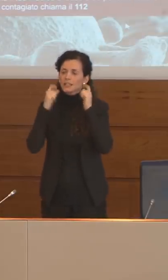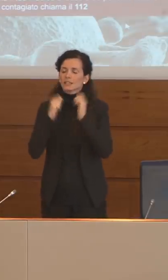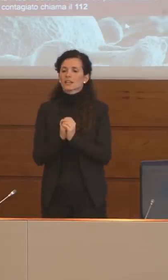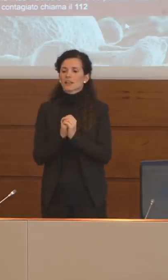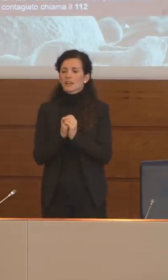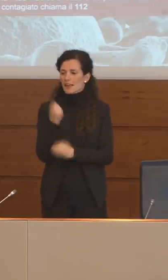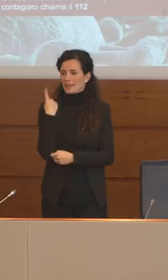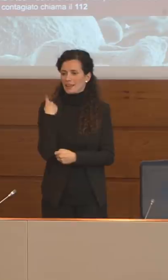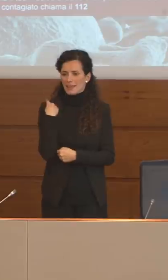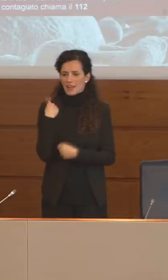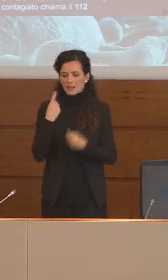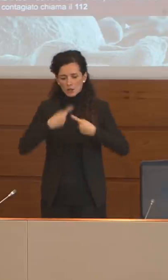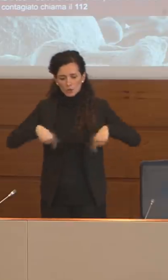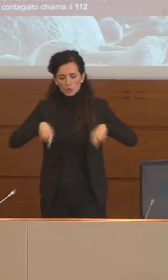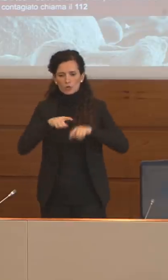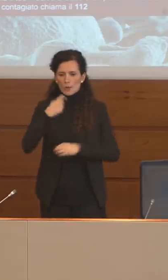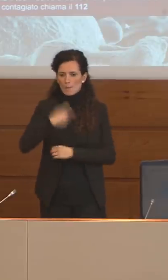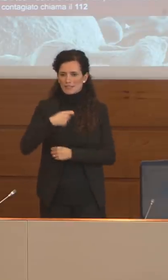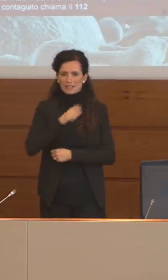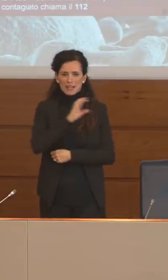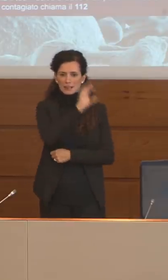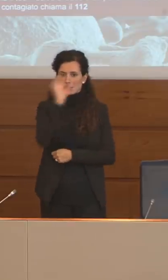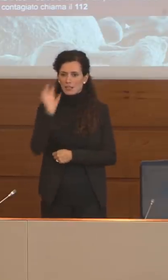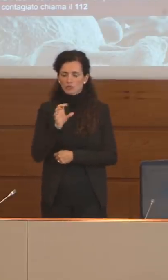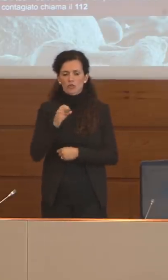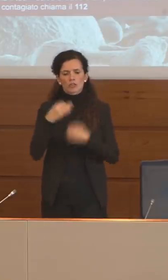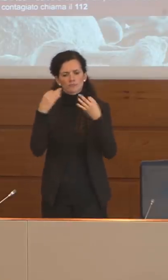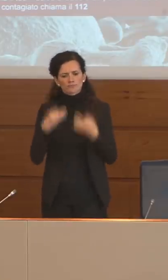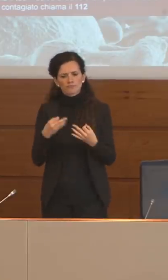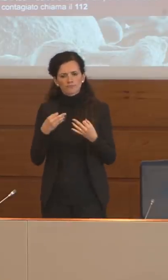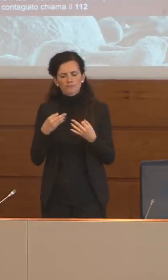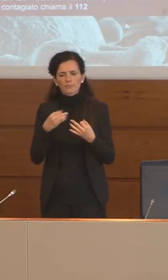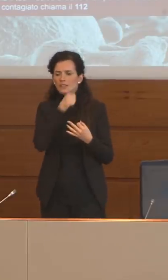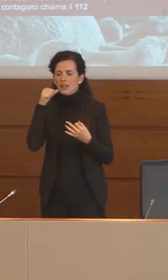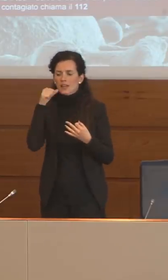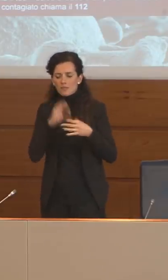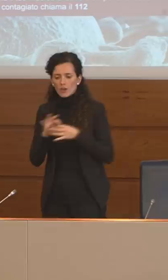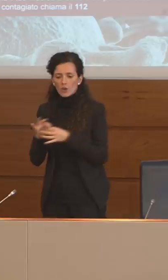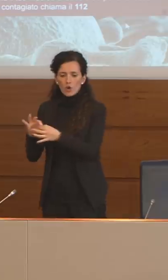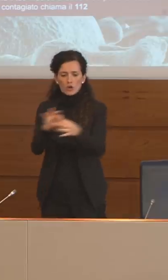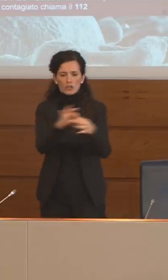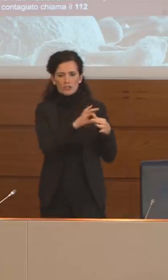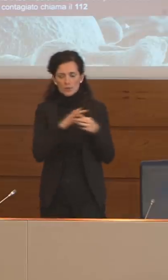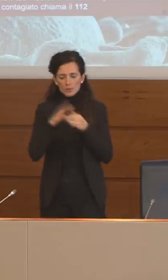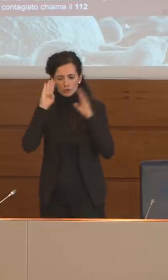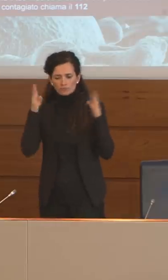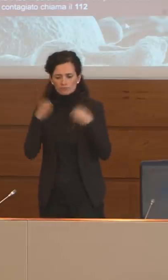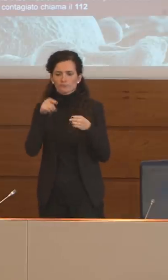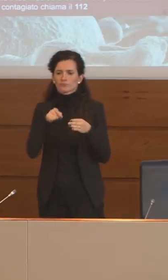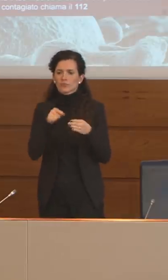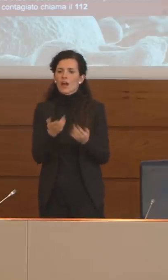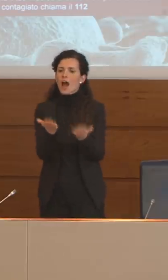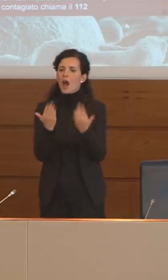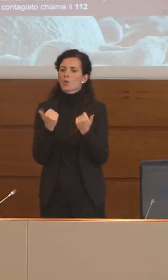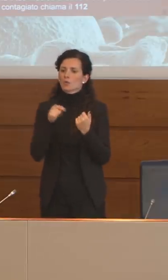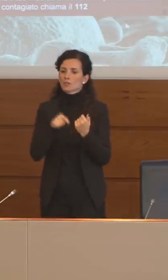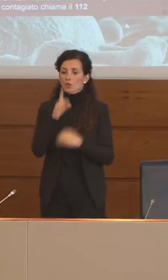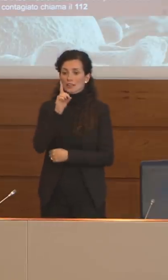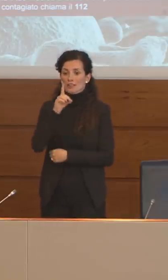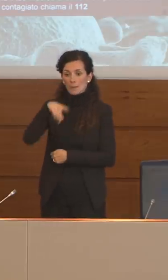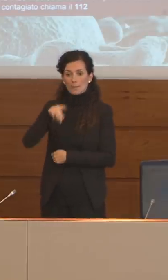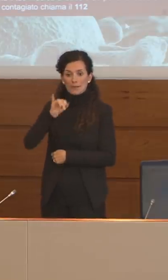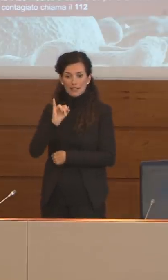a seguito della riunione con i presidenti regione si è convenuto in un coordinamento in una centralizzazione dell'acquisto delle mascherine dei dpi